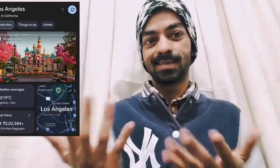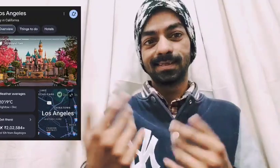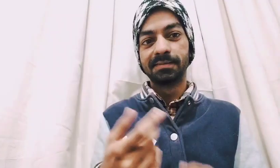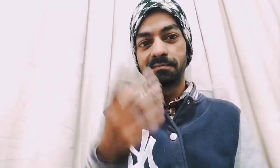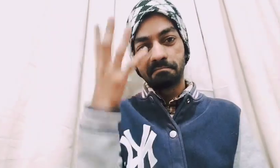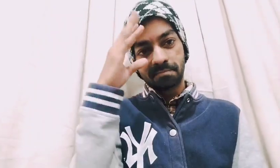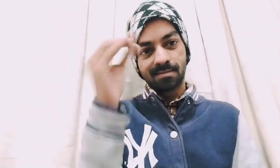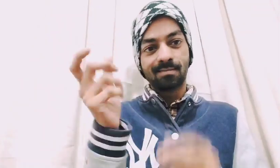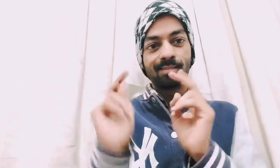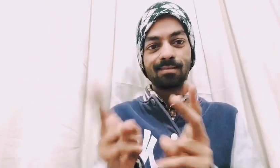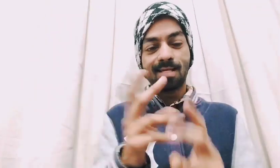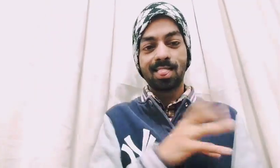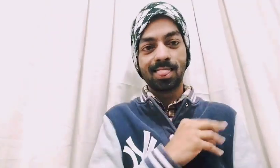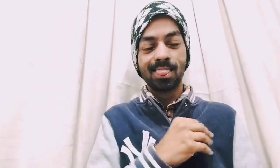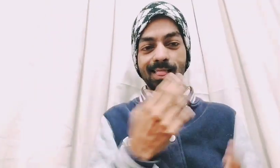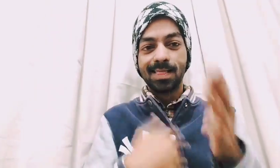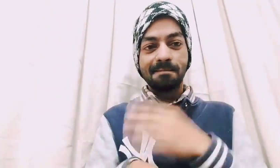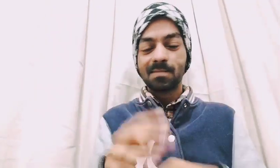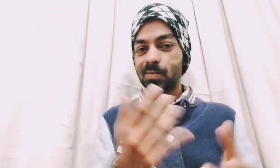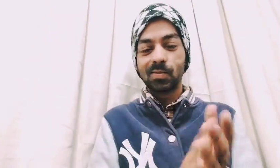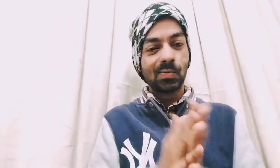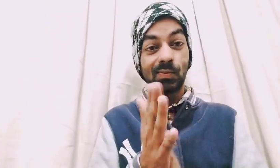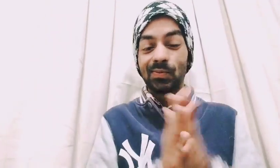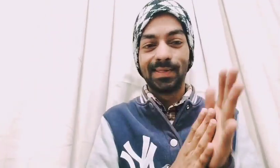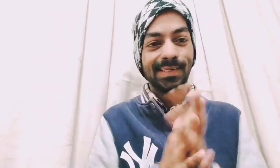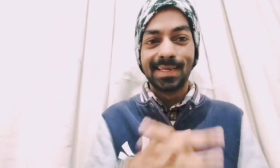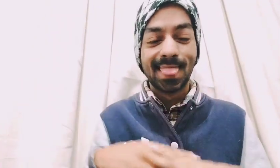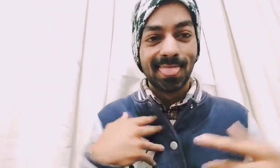오늘 같길 기도해요